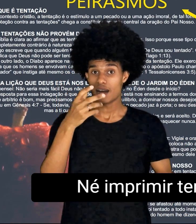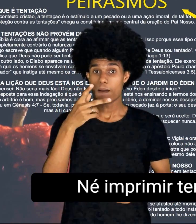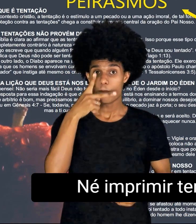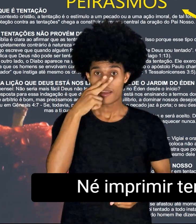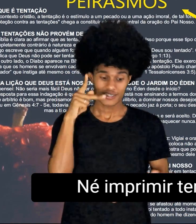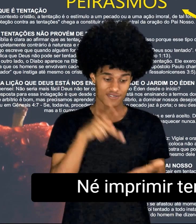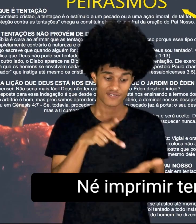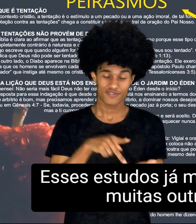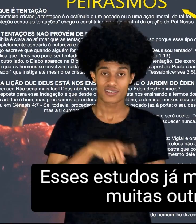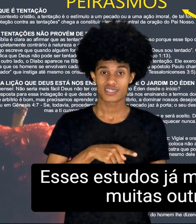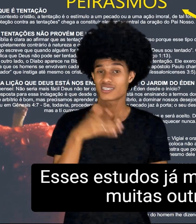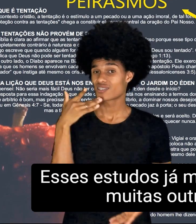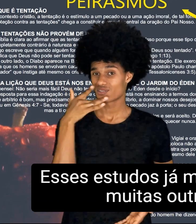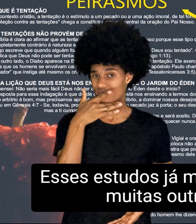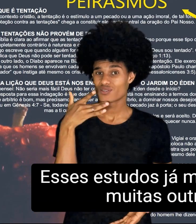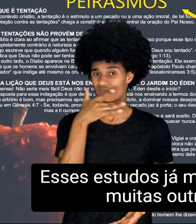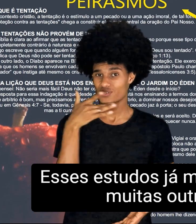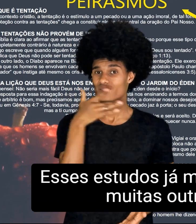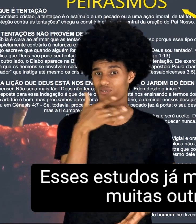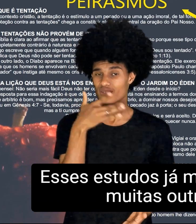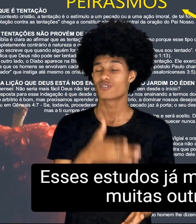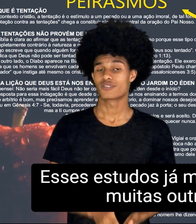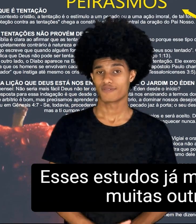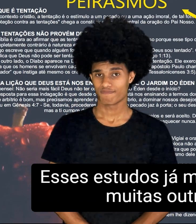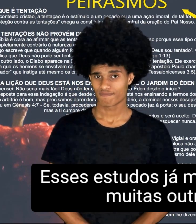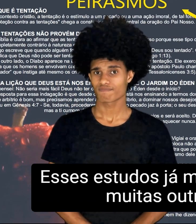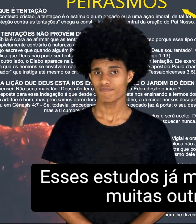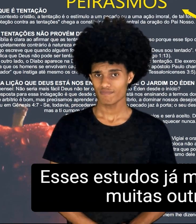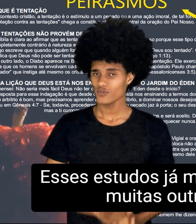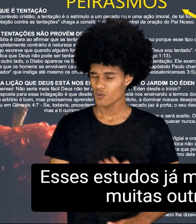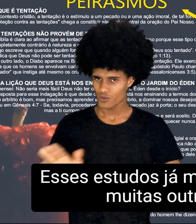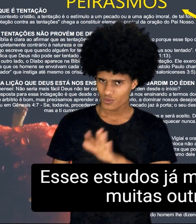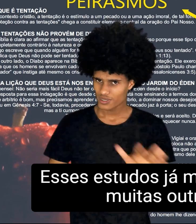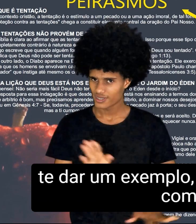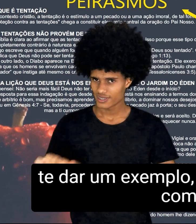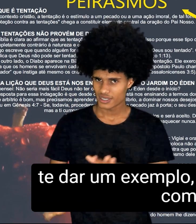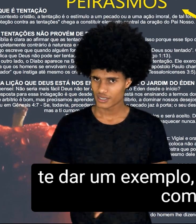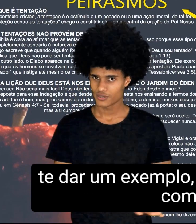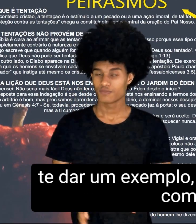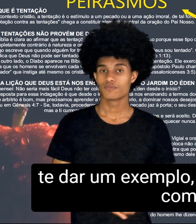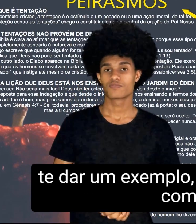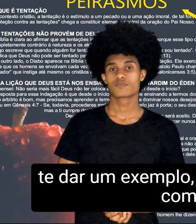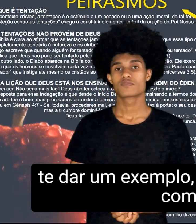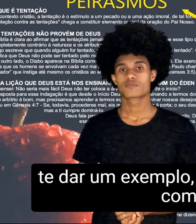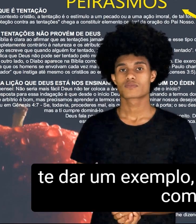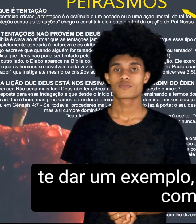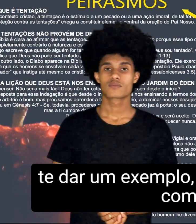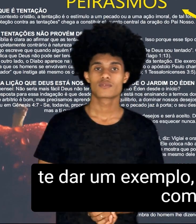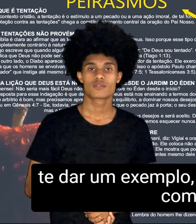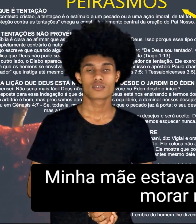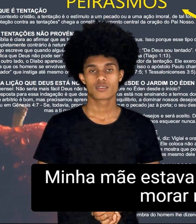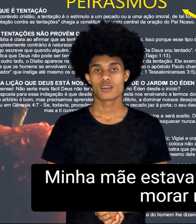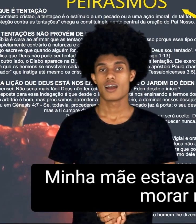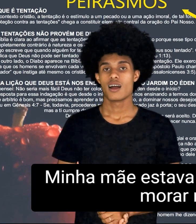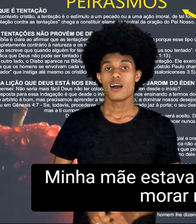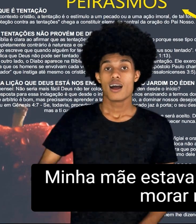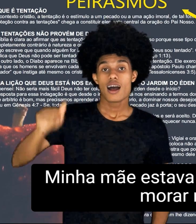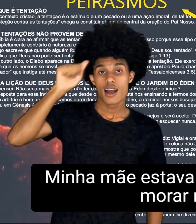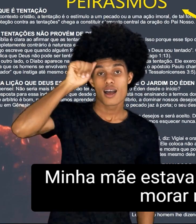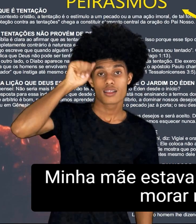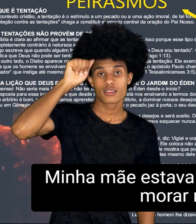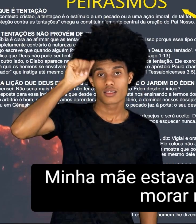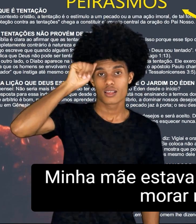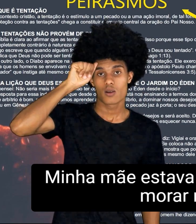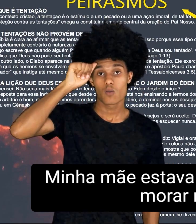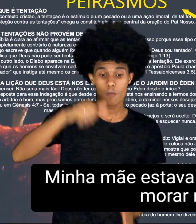e ter bons estudos em casa. Esses estudos já me abençoaram muitas outras pessoas. Deixa eu te dar um exemplo. Um dia eu estava tomando café com a minha mãe estava falando alguma coisa sobre